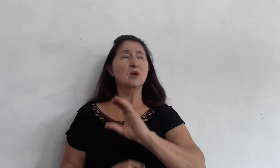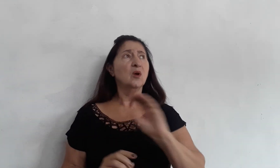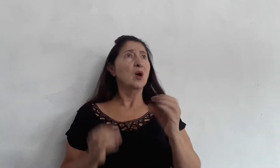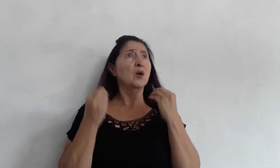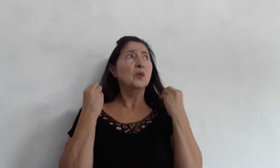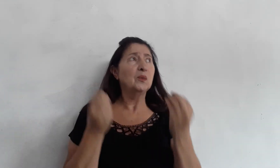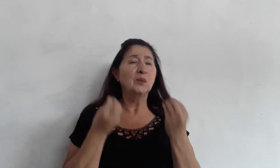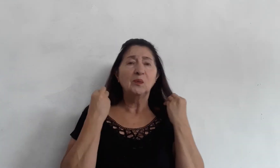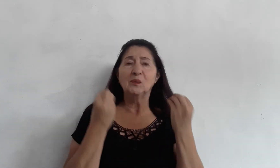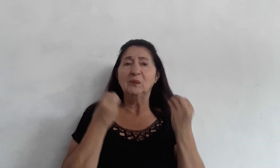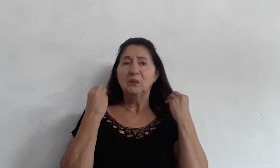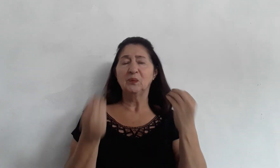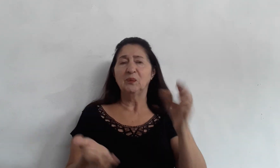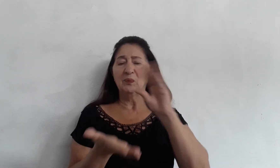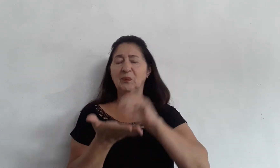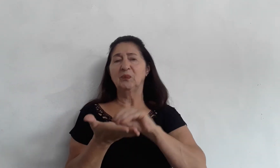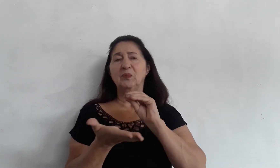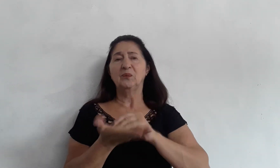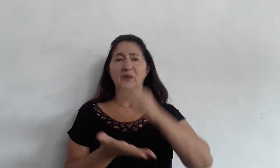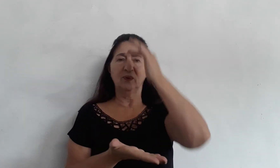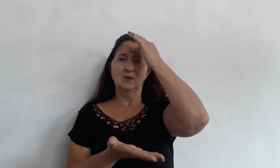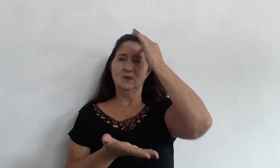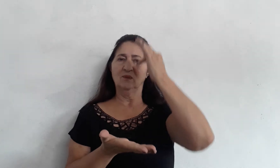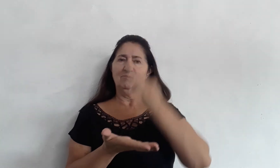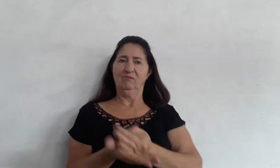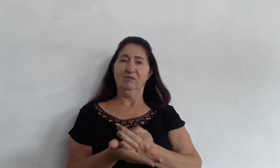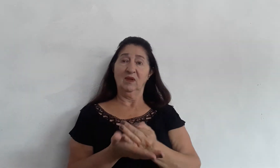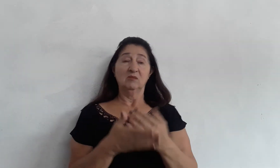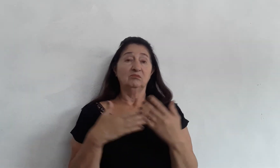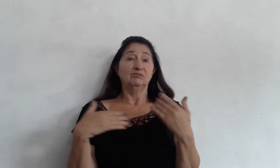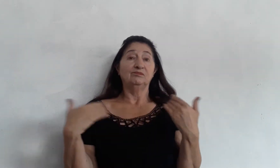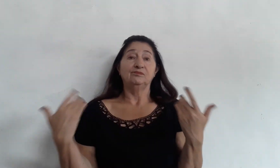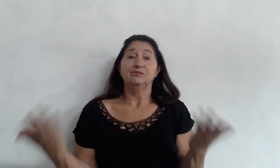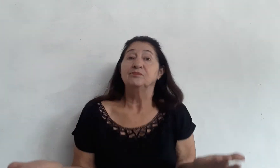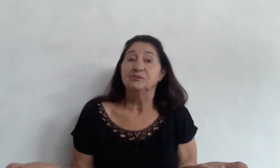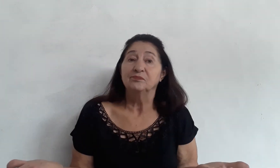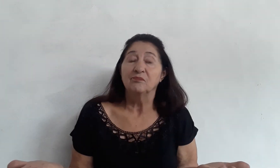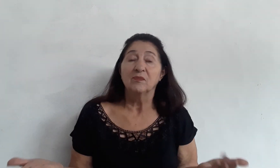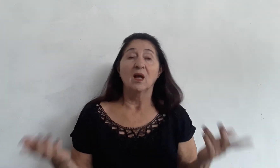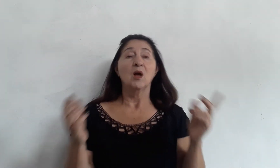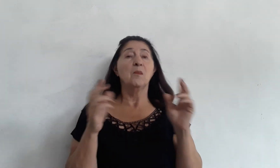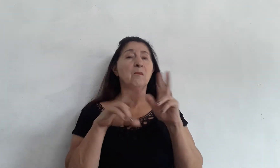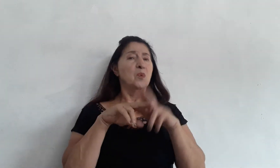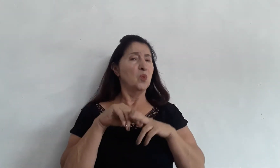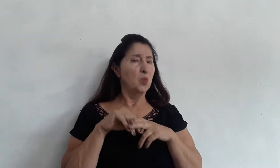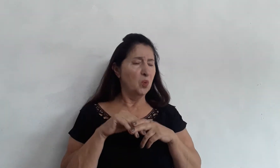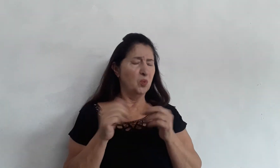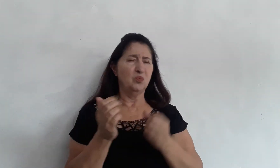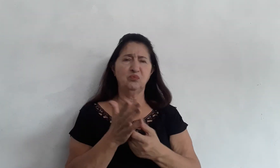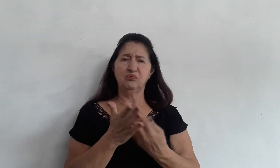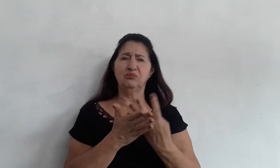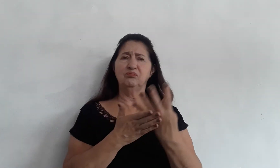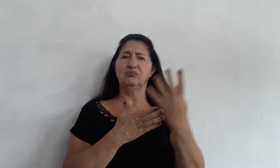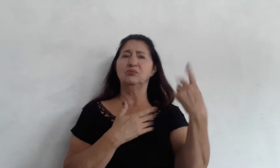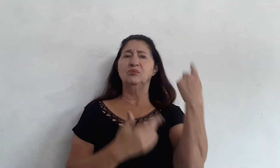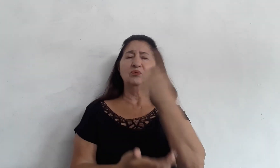fé? A fé naquilo que a igreja faz. E por isso muitas vezes somos um povo doente e